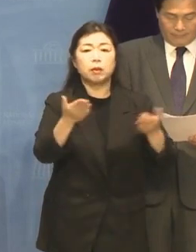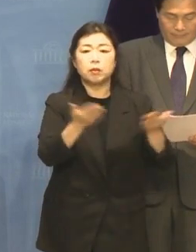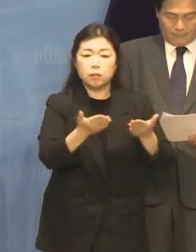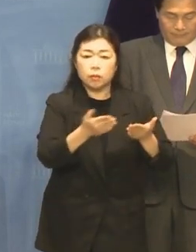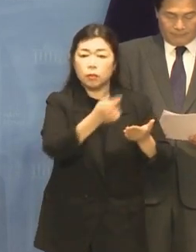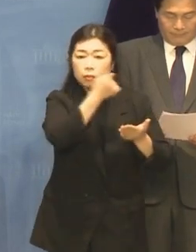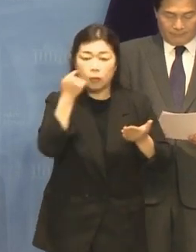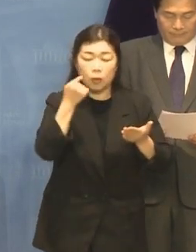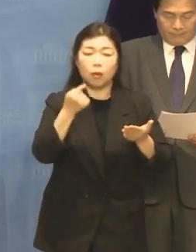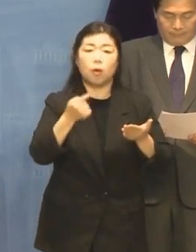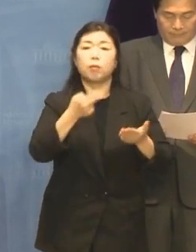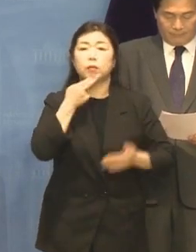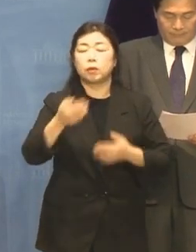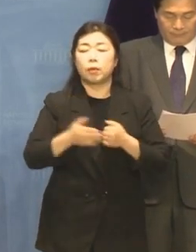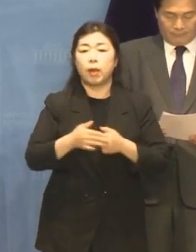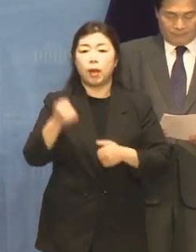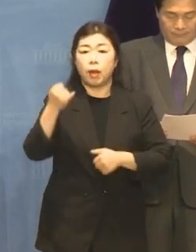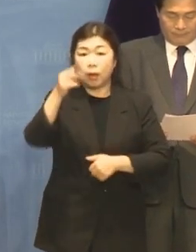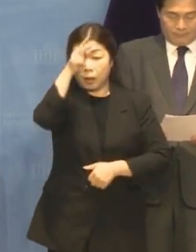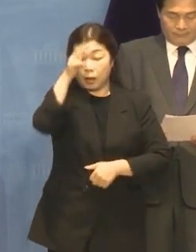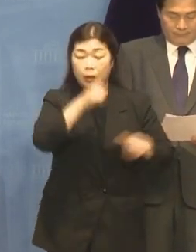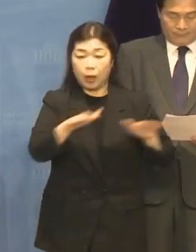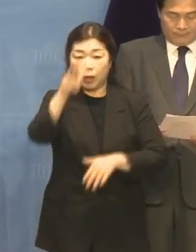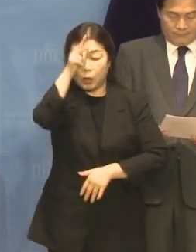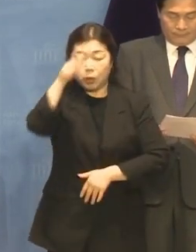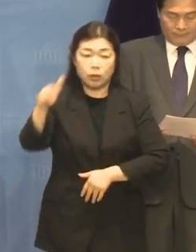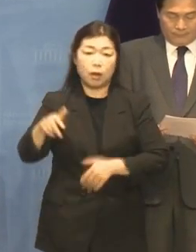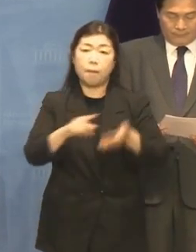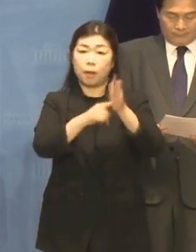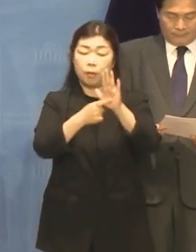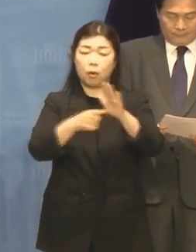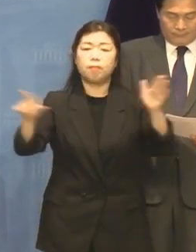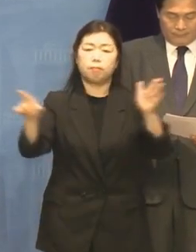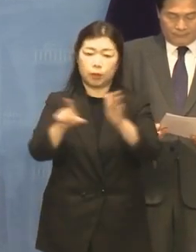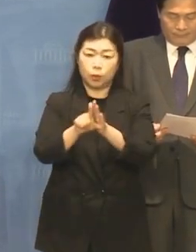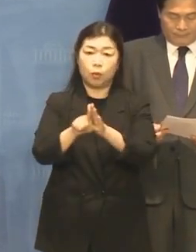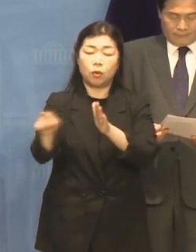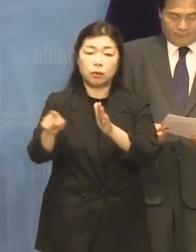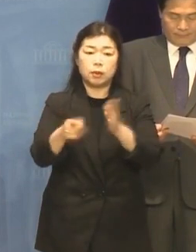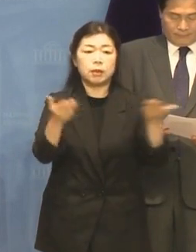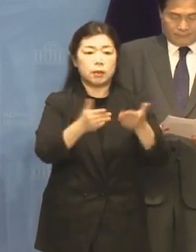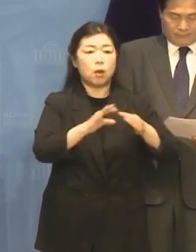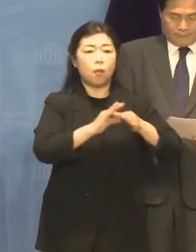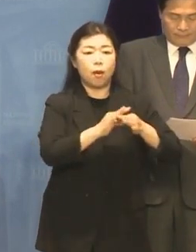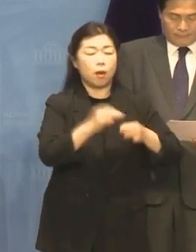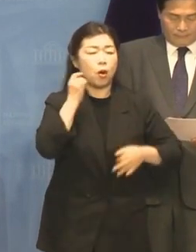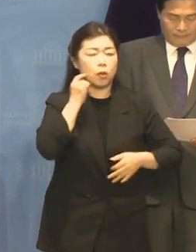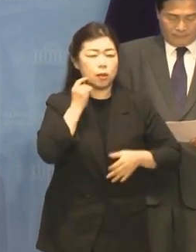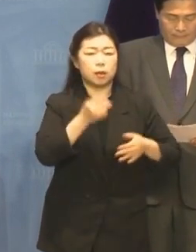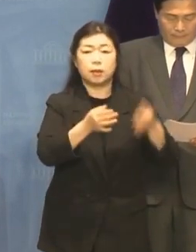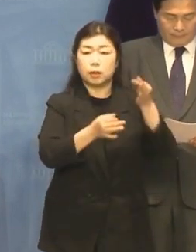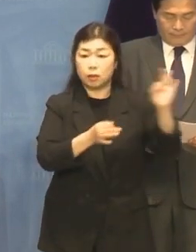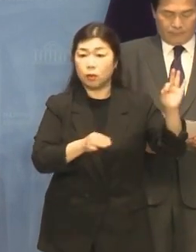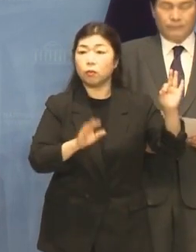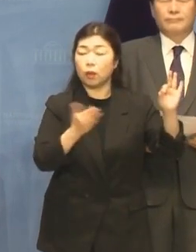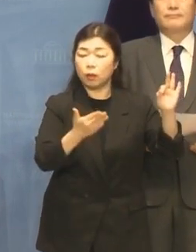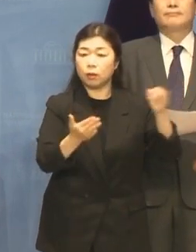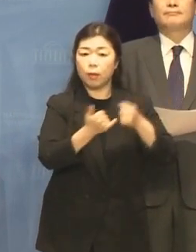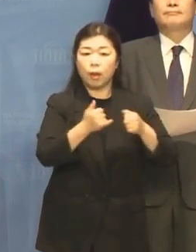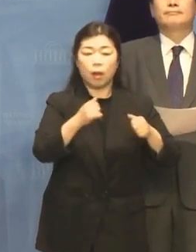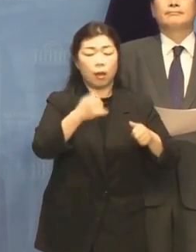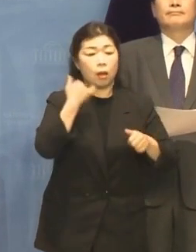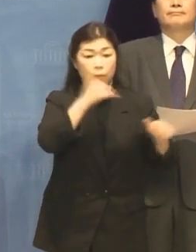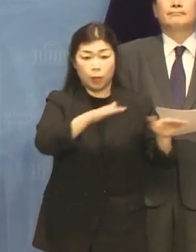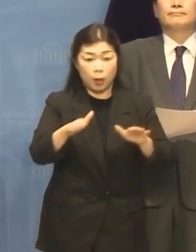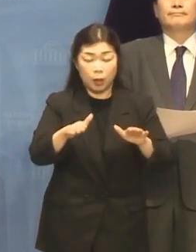없음에도 해경청 발표를 빌미삼아 직무 관련성을 거짓 인정하고 해수부장으로 장례를 집행한